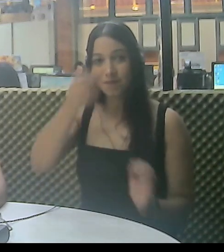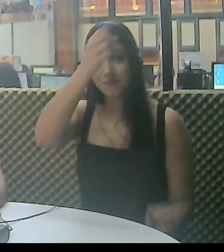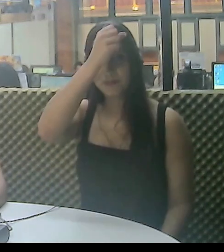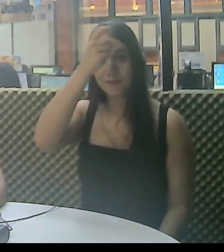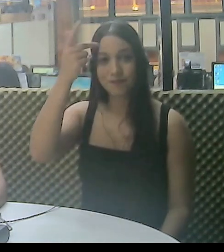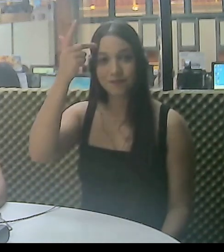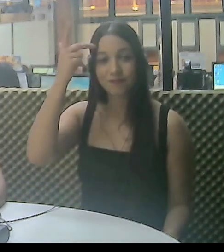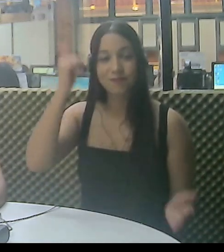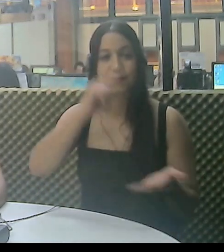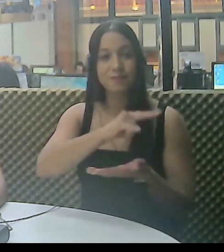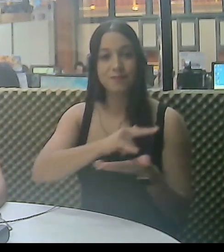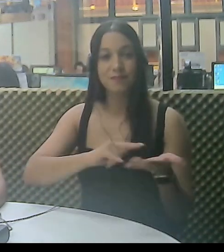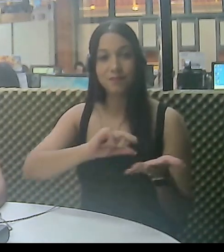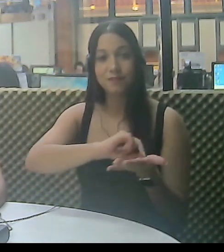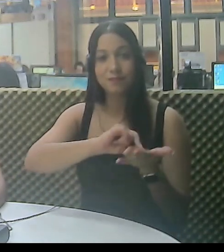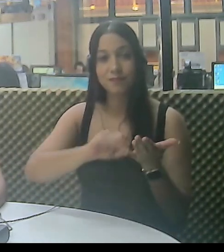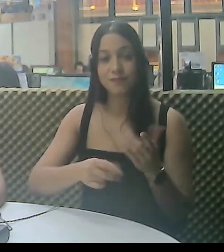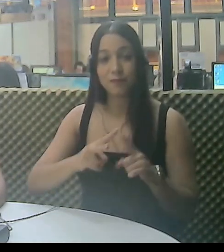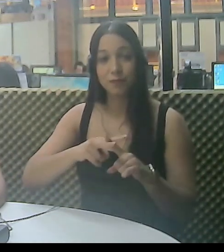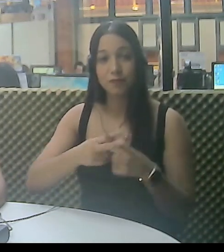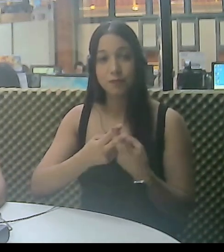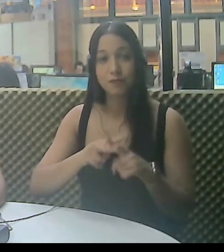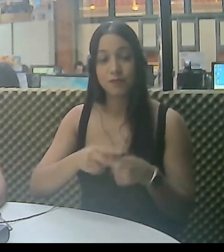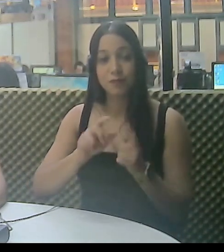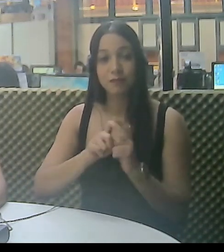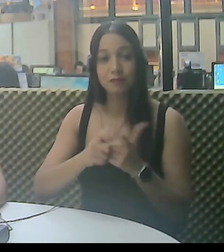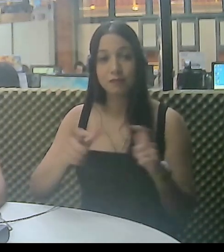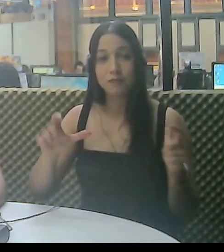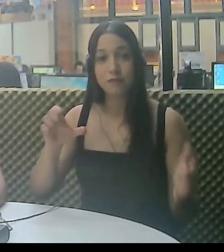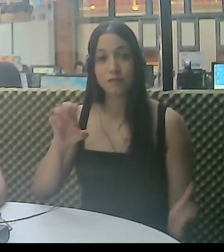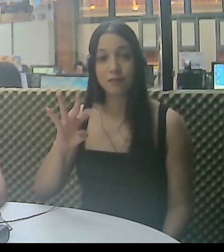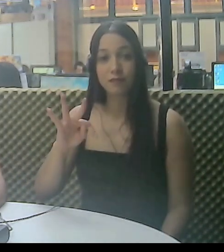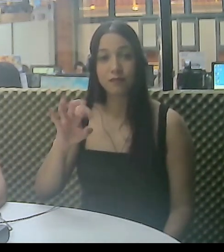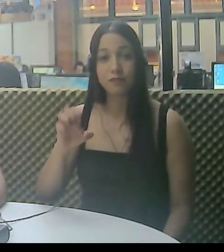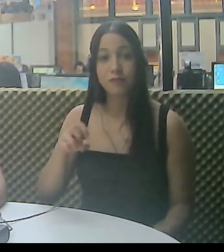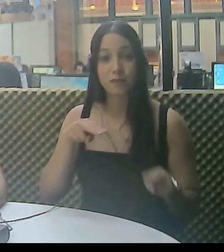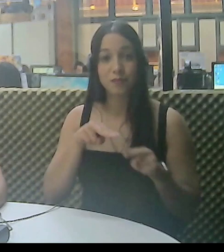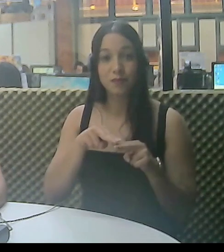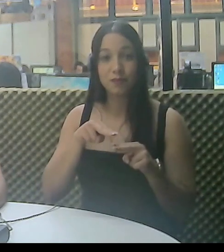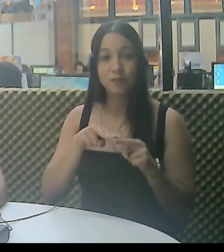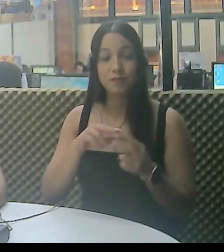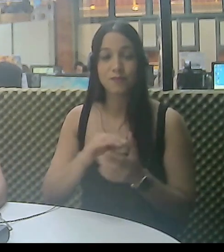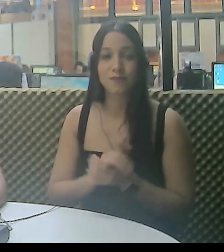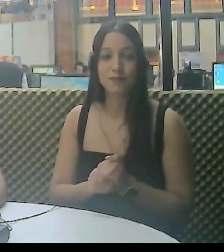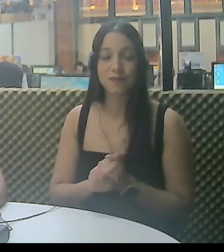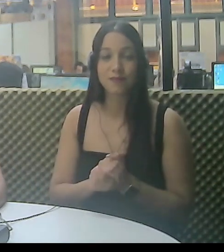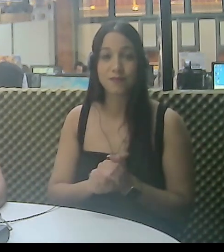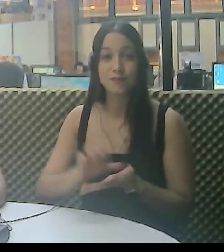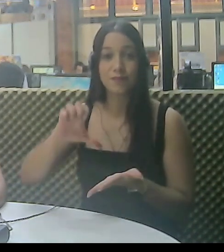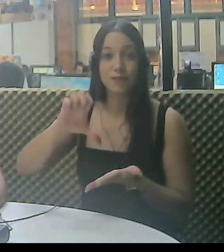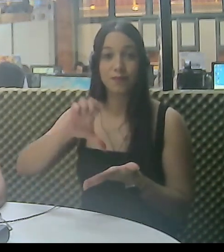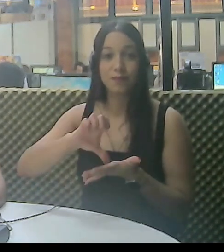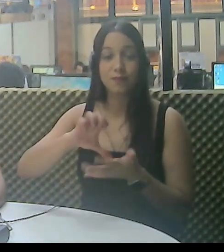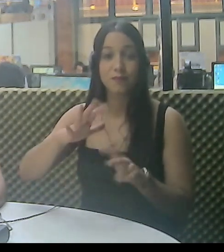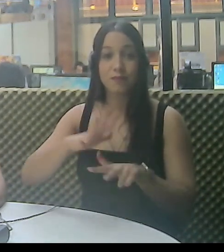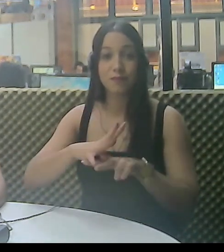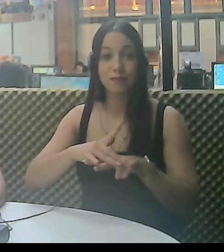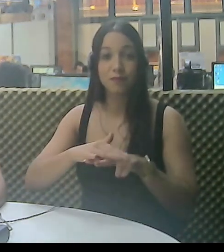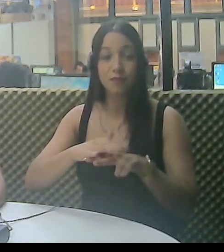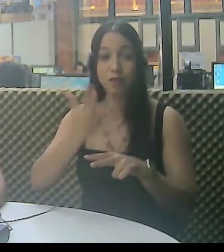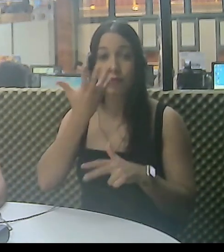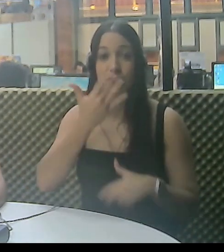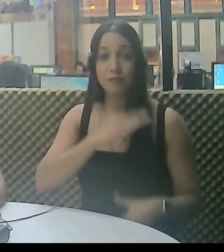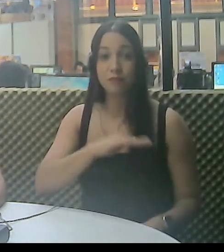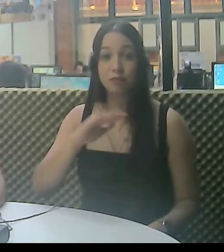Prefeitura assina ordem de serviço para reforma e ampliação da Eti Uberabinha. Centro de Internação Pediátrico